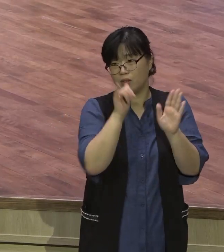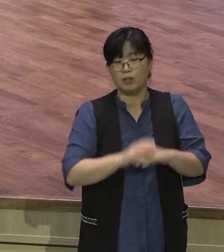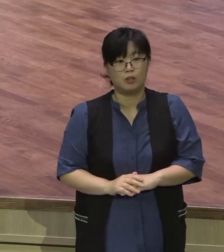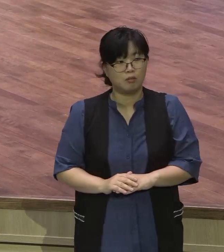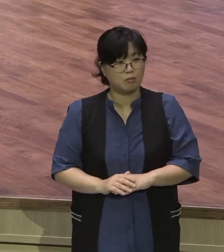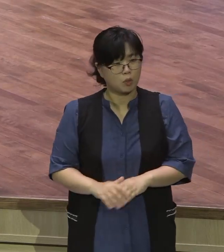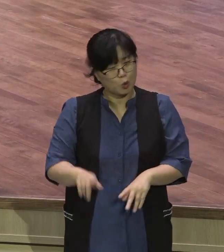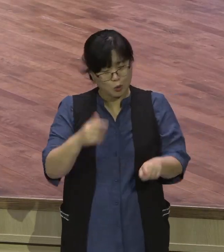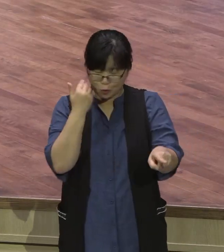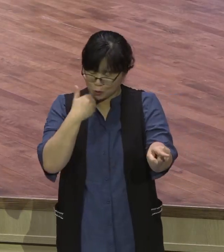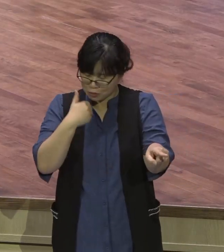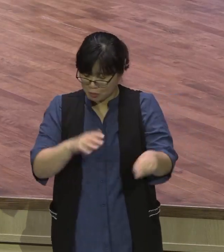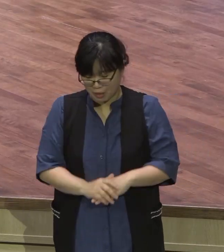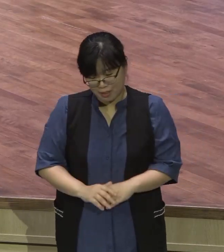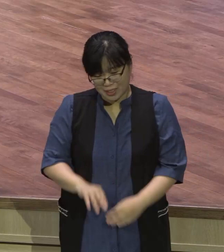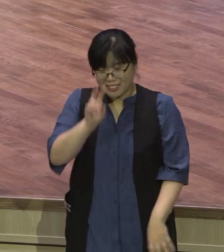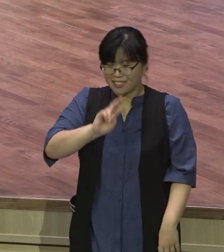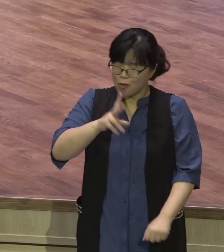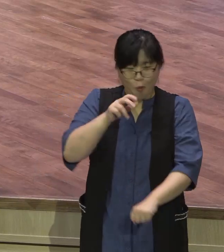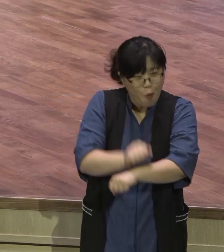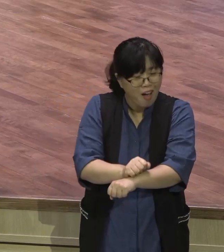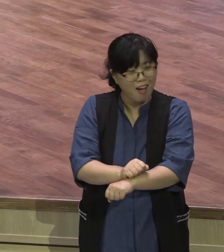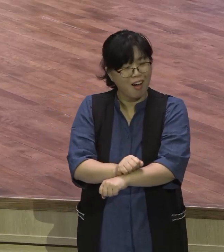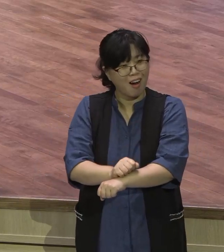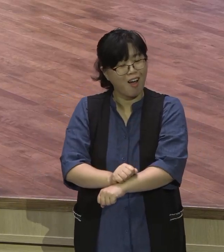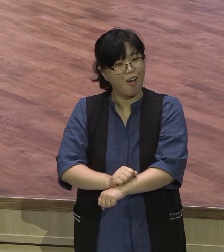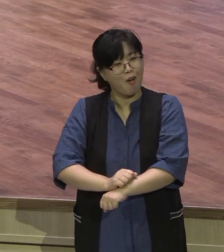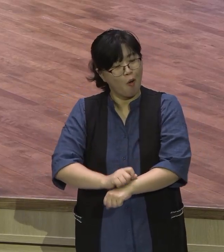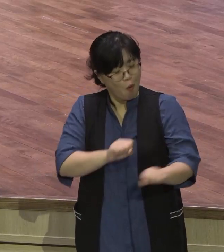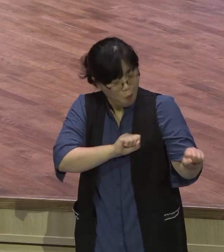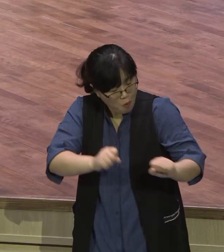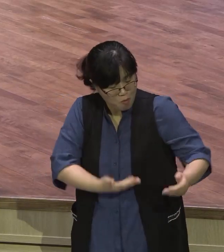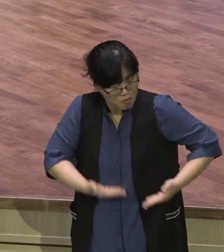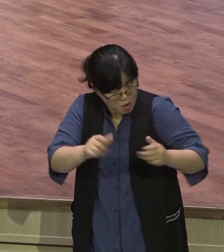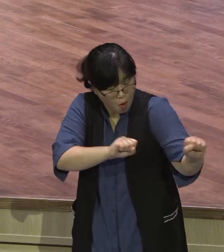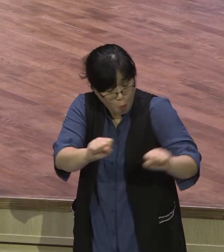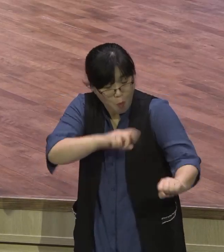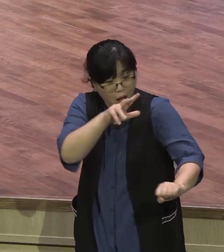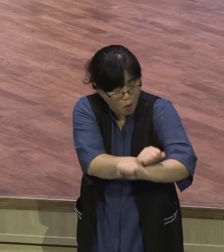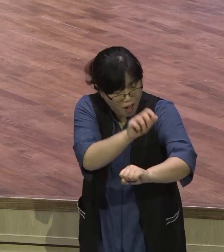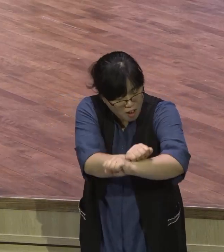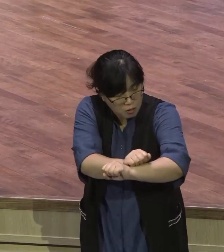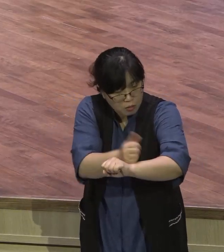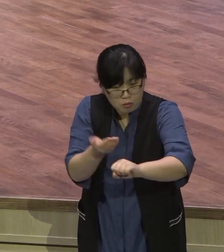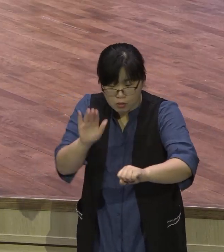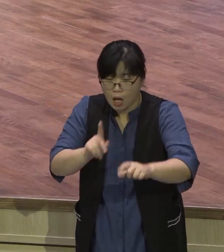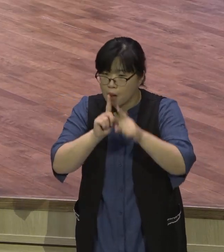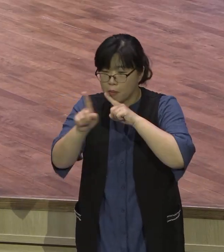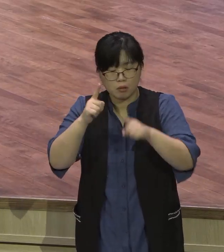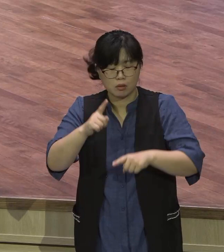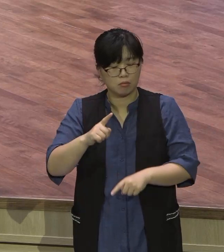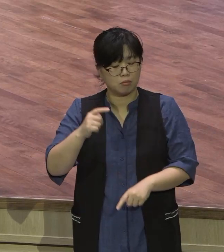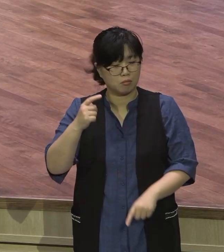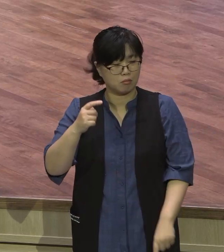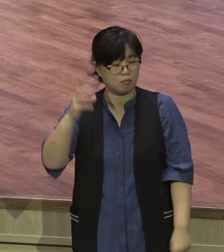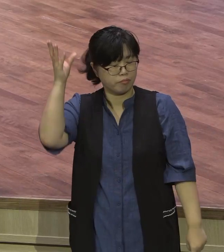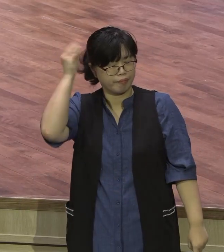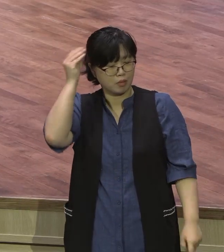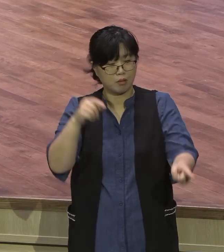참 신기하죠 말씀만 없어 다른 거 다 있어 사람 말은 다 있어 하나님 말씀만